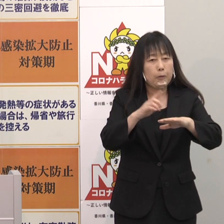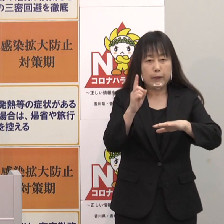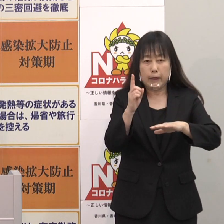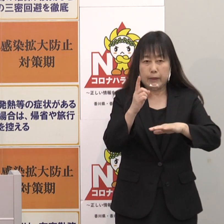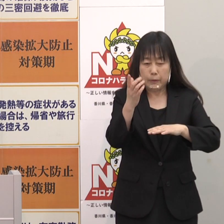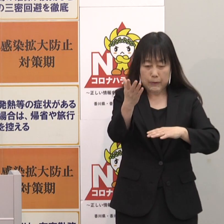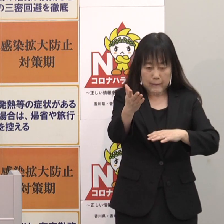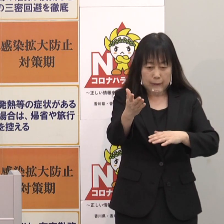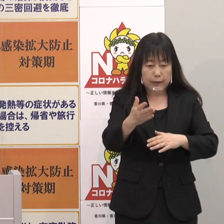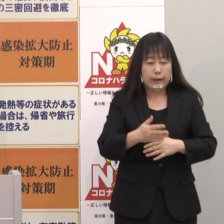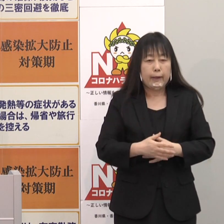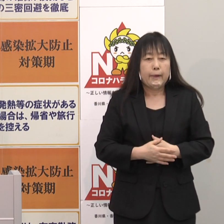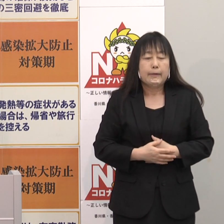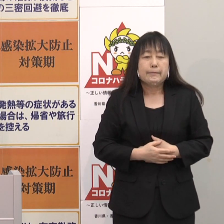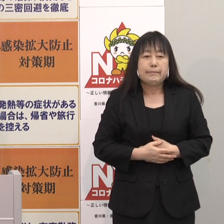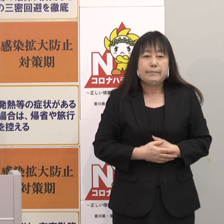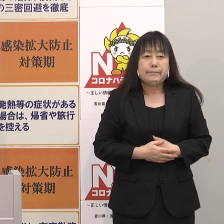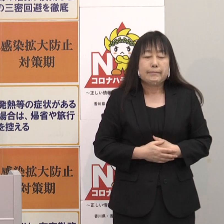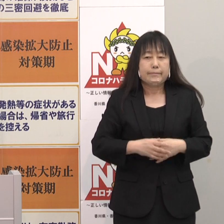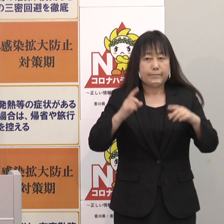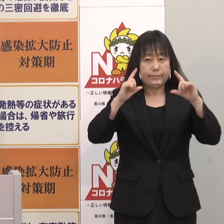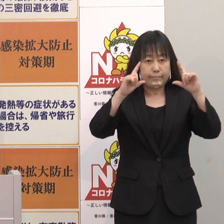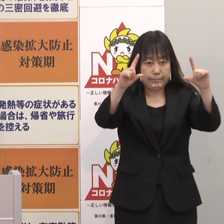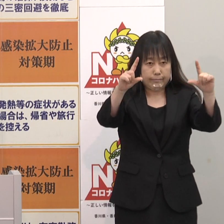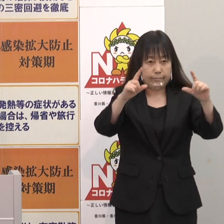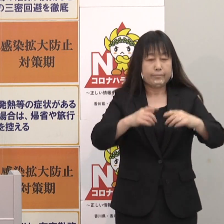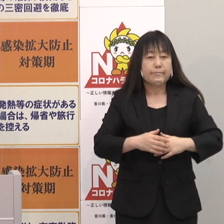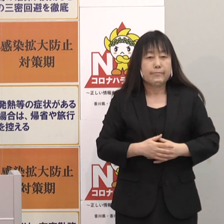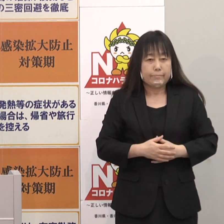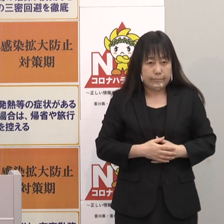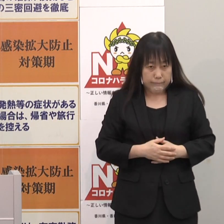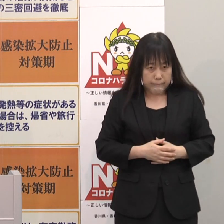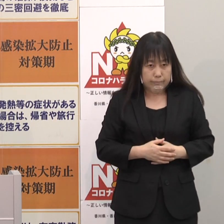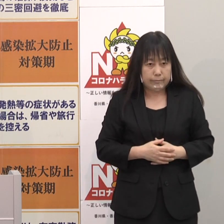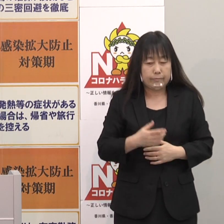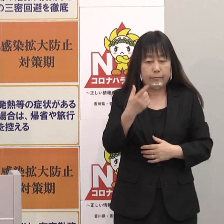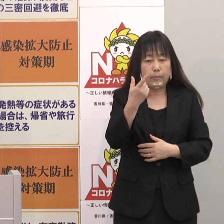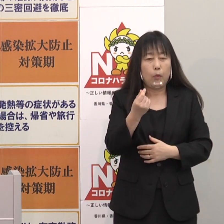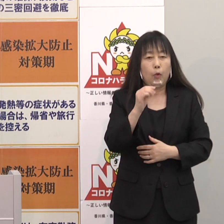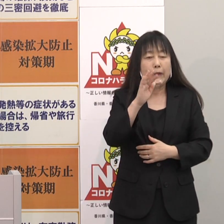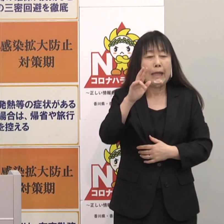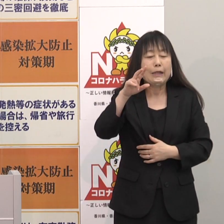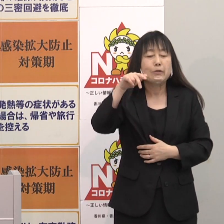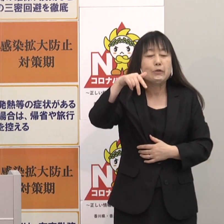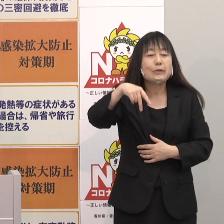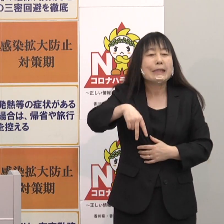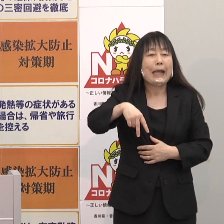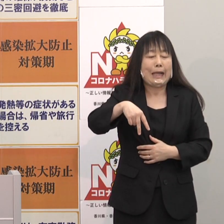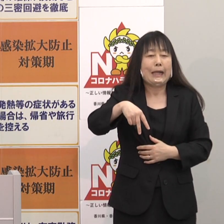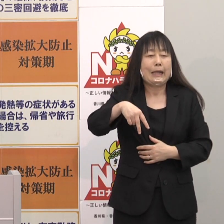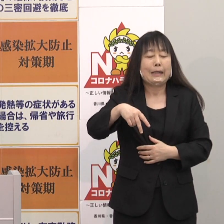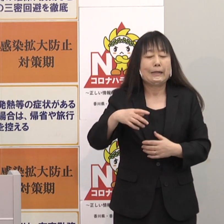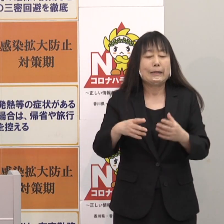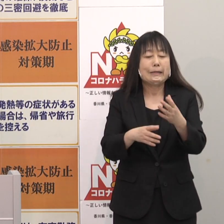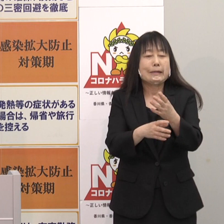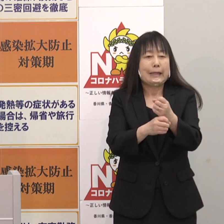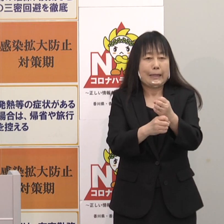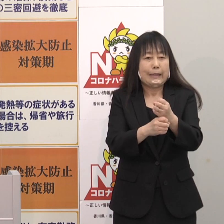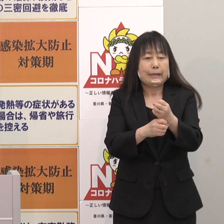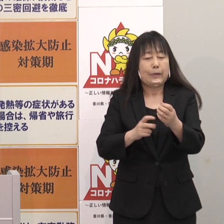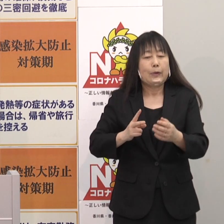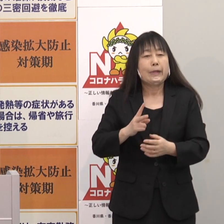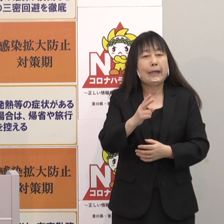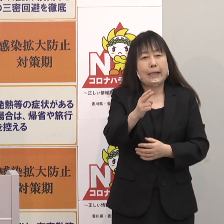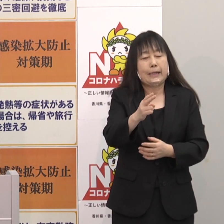まあ、モデルナの一部がですね、結局、まあ、期限切れということで活用されなかったもの